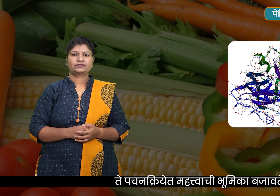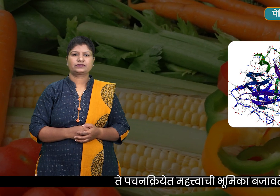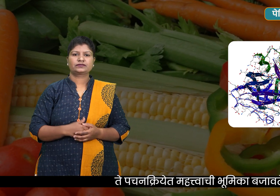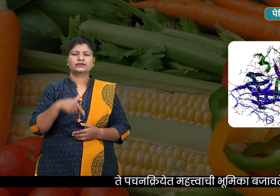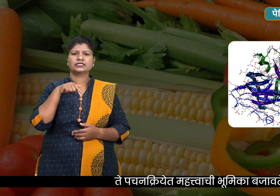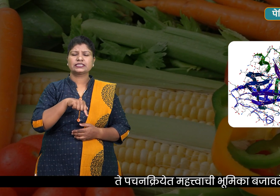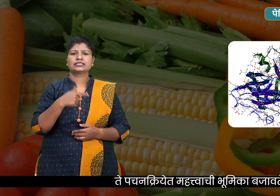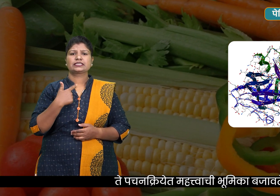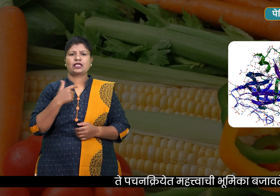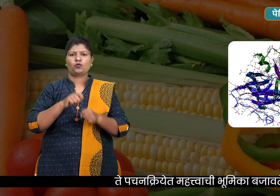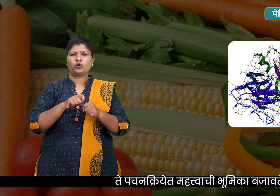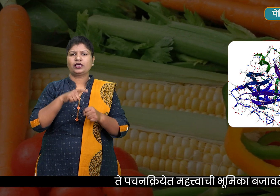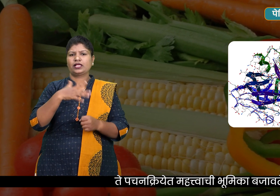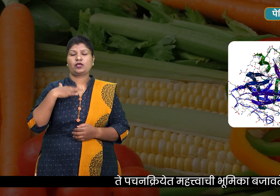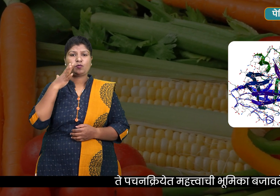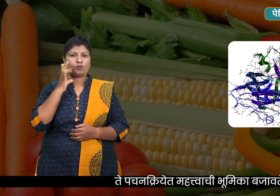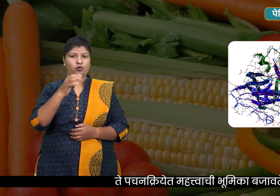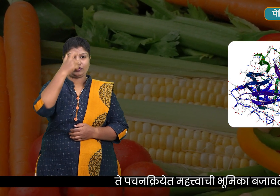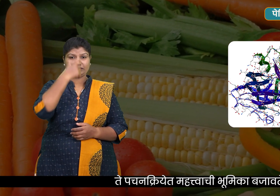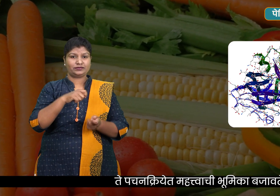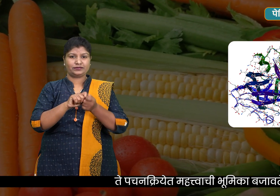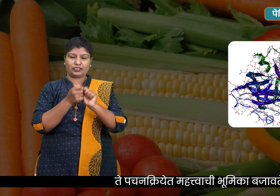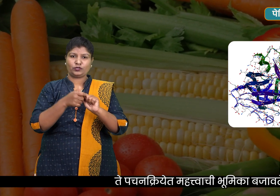ते पचनक्रियेत महत्त्वाची भूमिका बजावते.